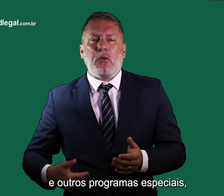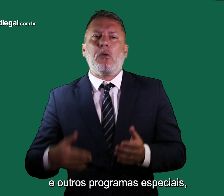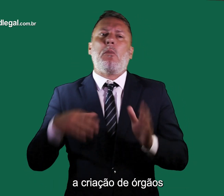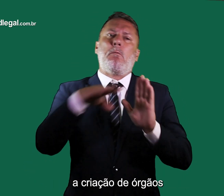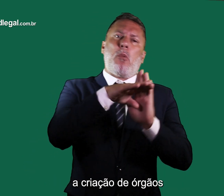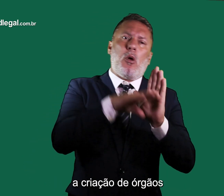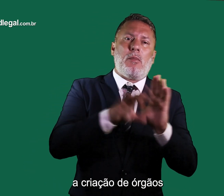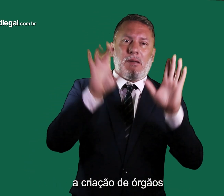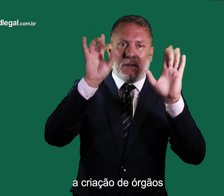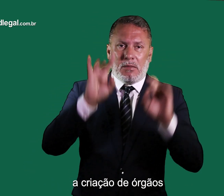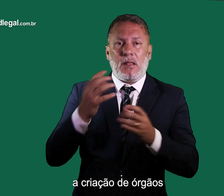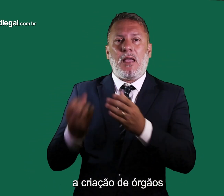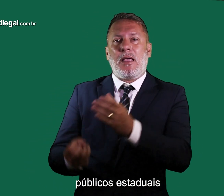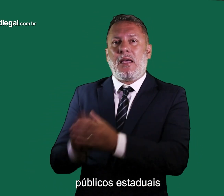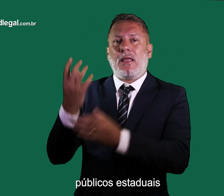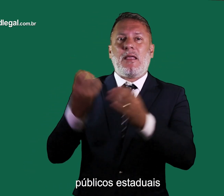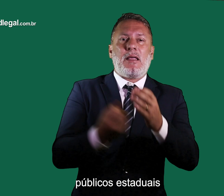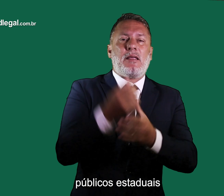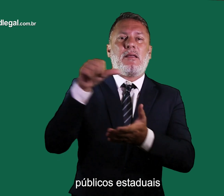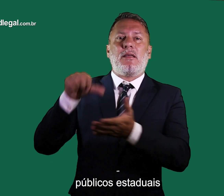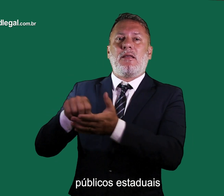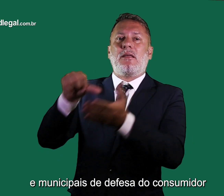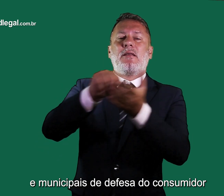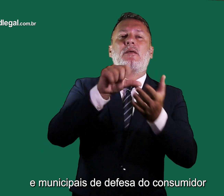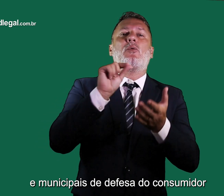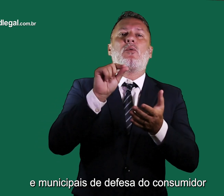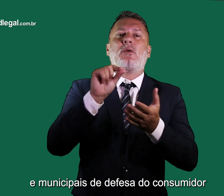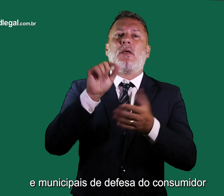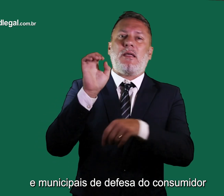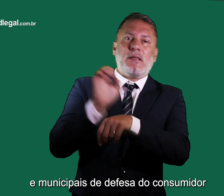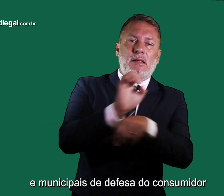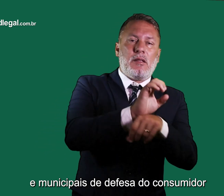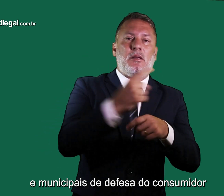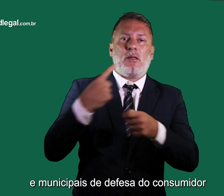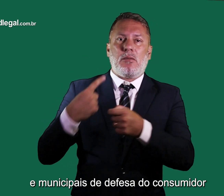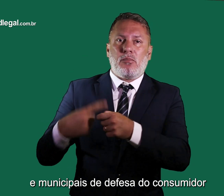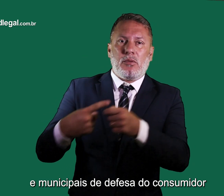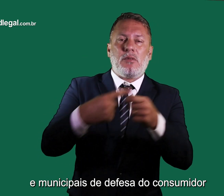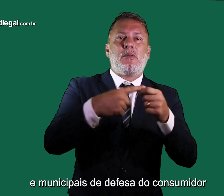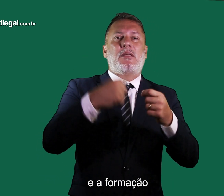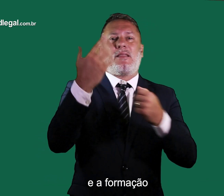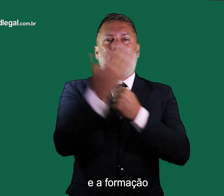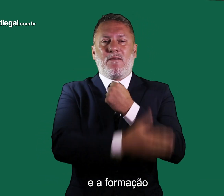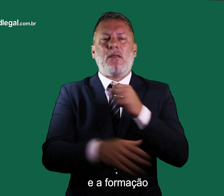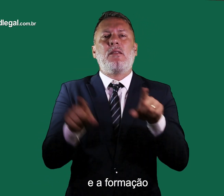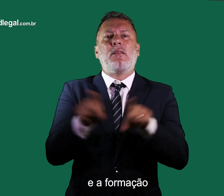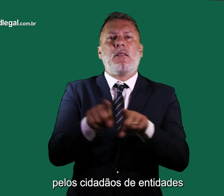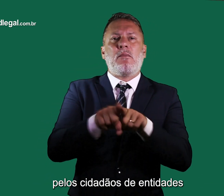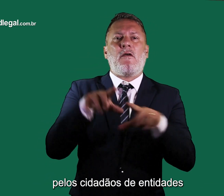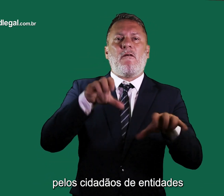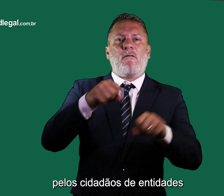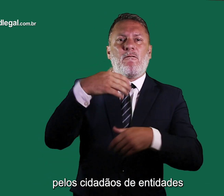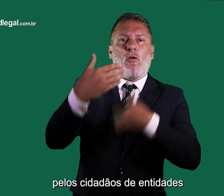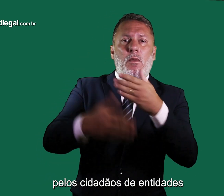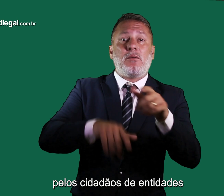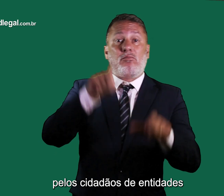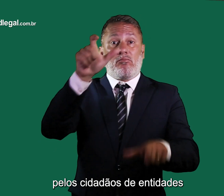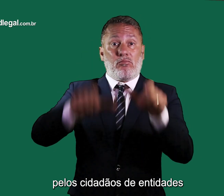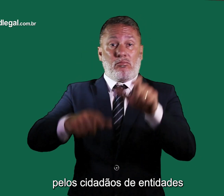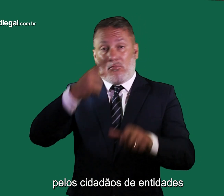a criação de órgãos públicos estaduais e municipais de defesa do consumidor e a formação, pelos cidadãos, de